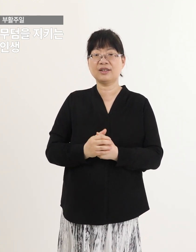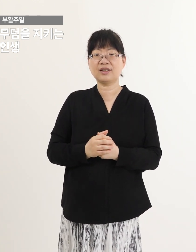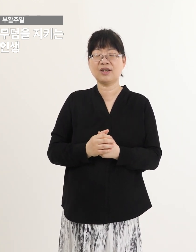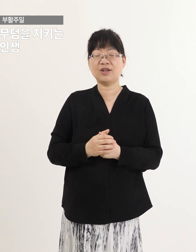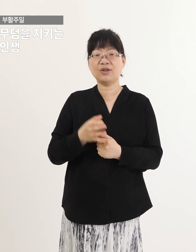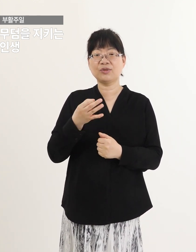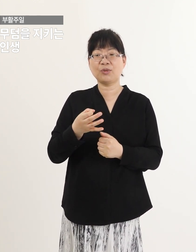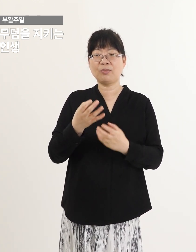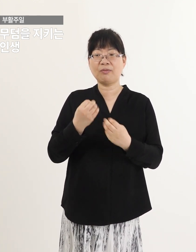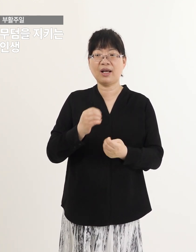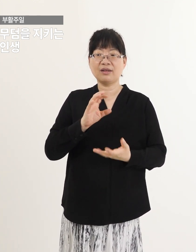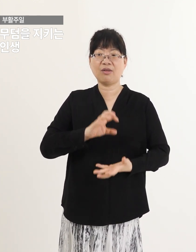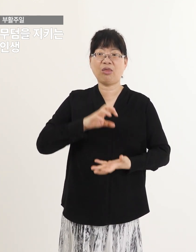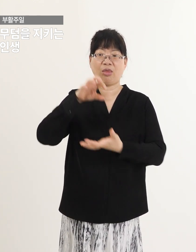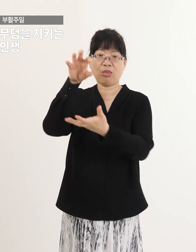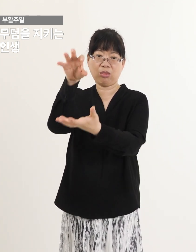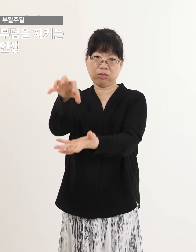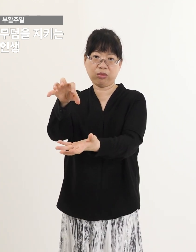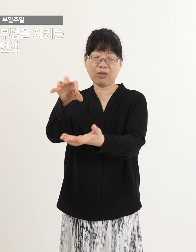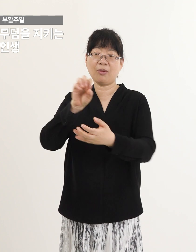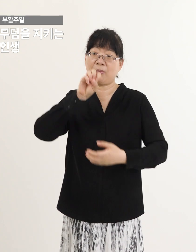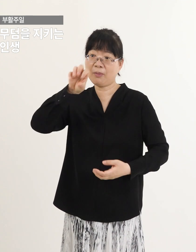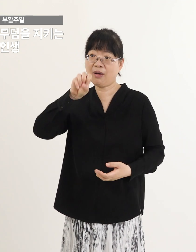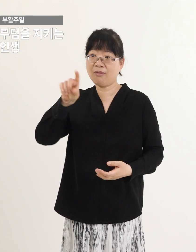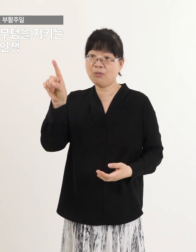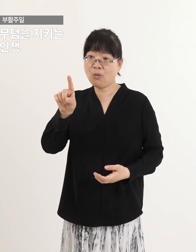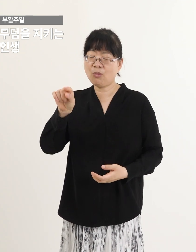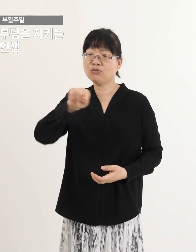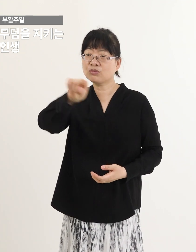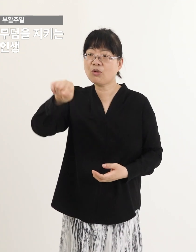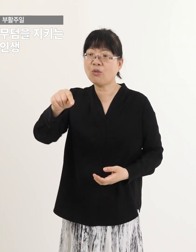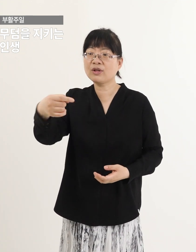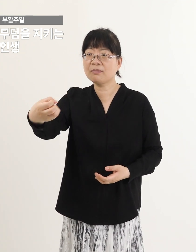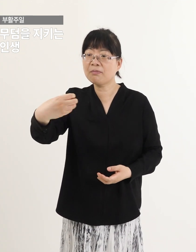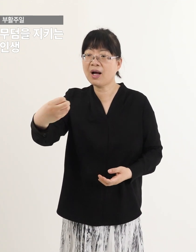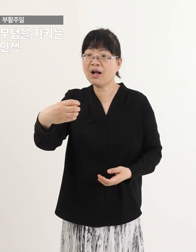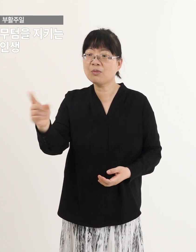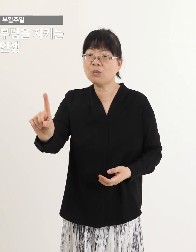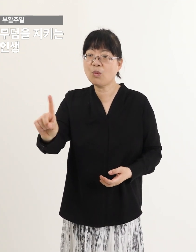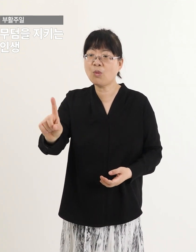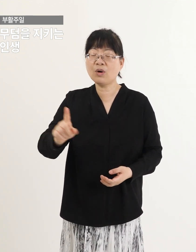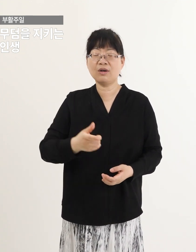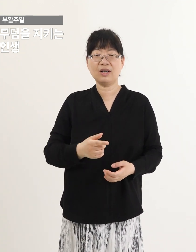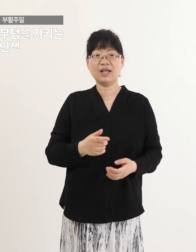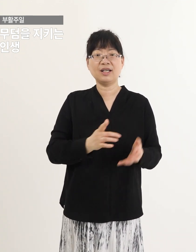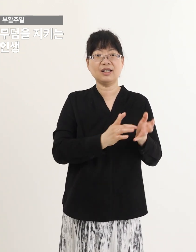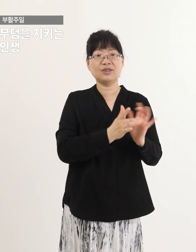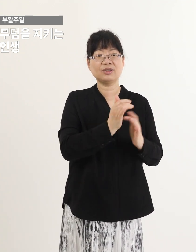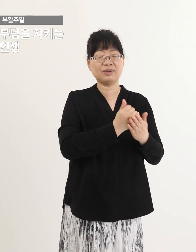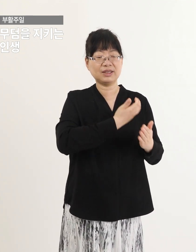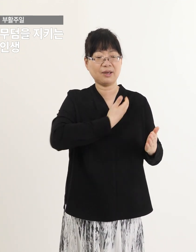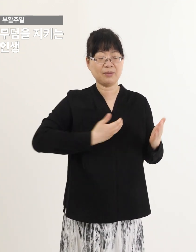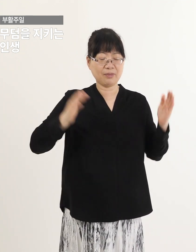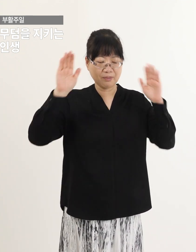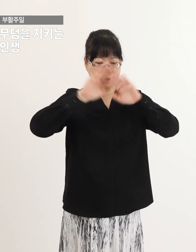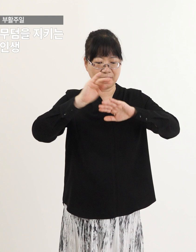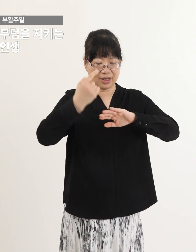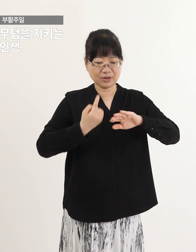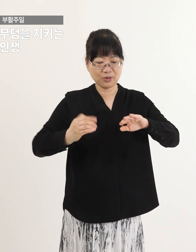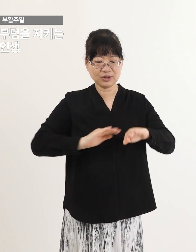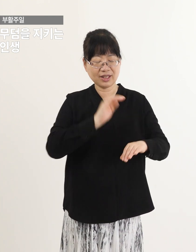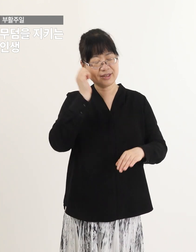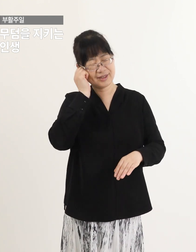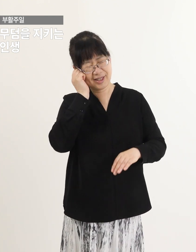돈을 많이 주며 이르되 너희는 말하기를 그의 제자들이 밤에 와서 우리가 잘